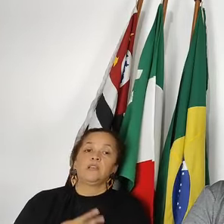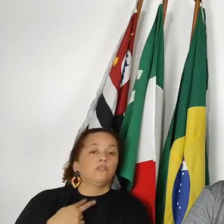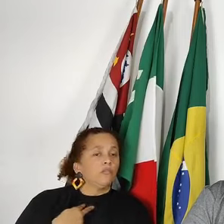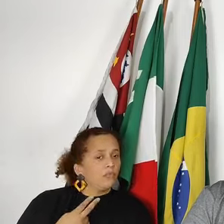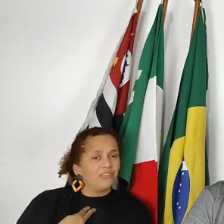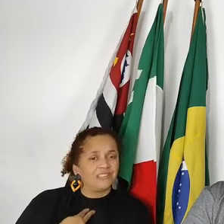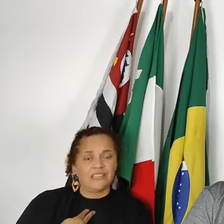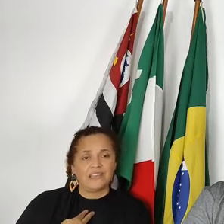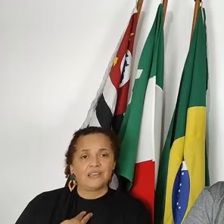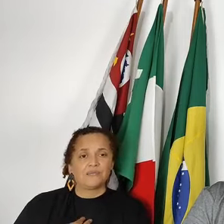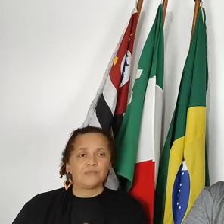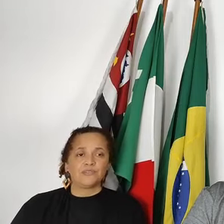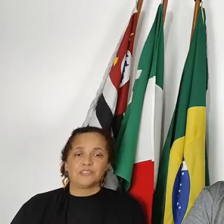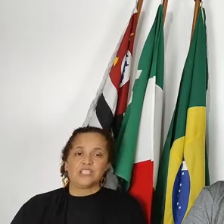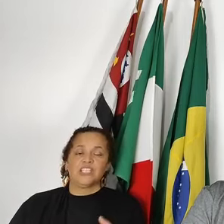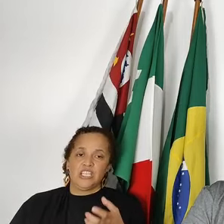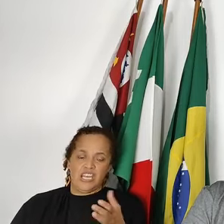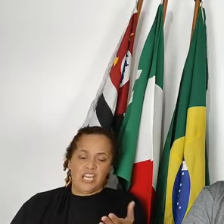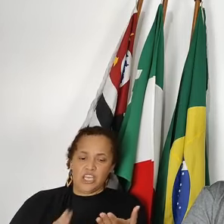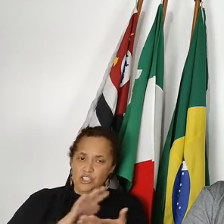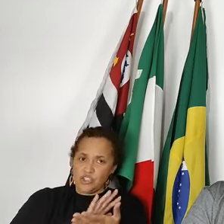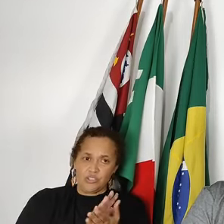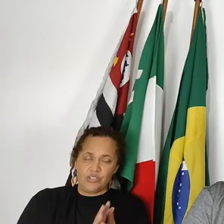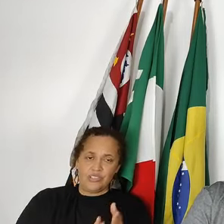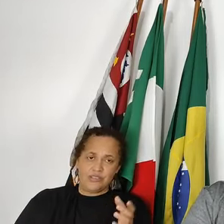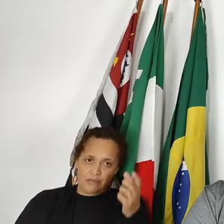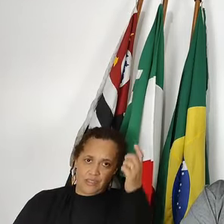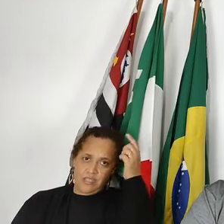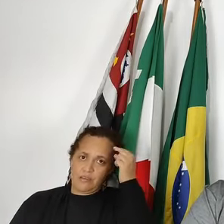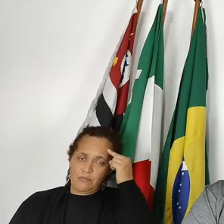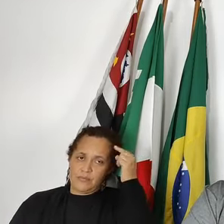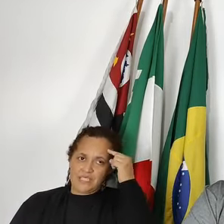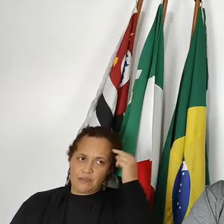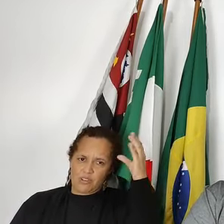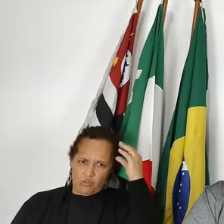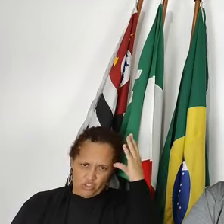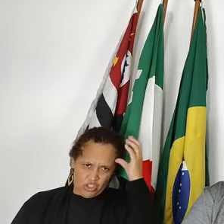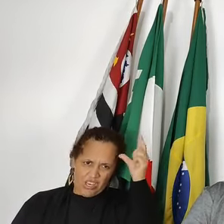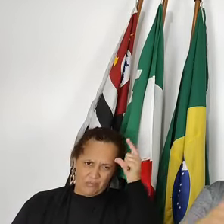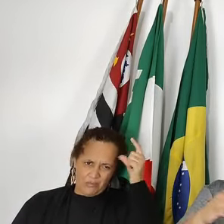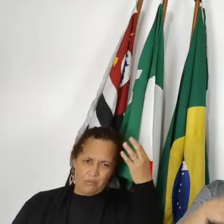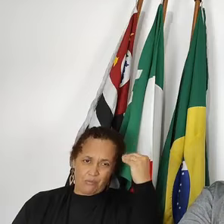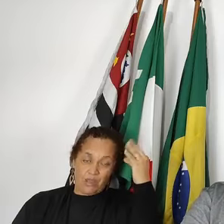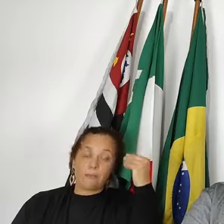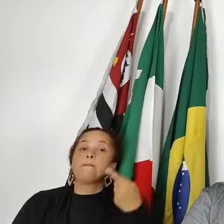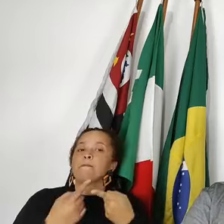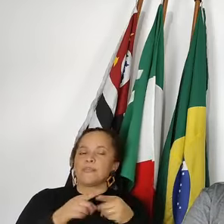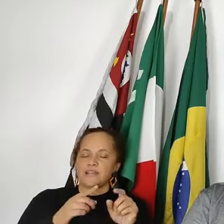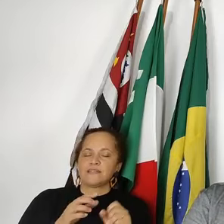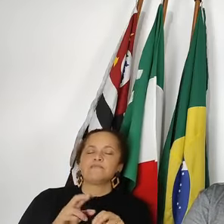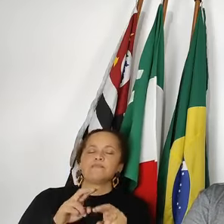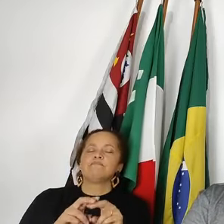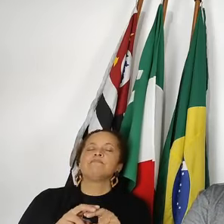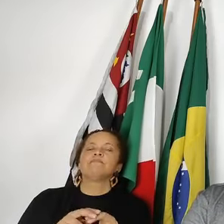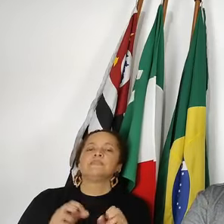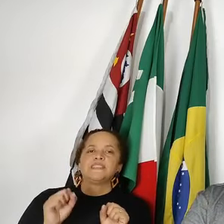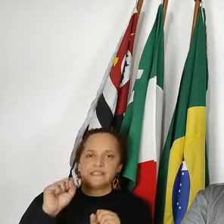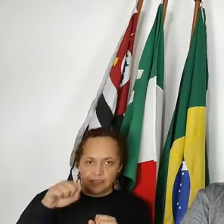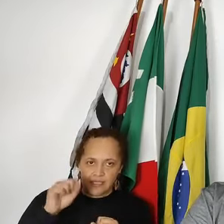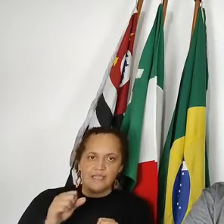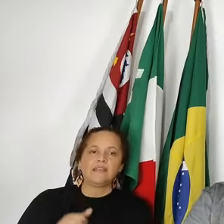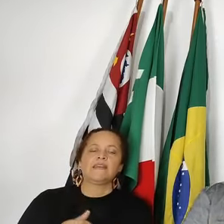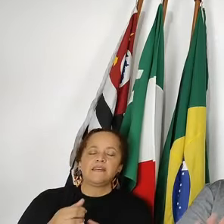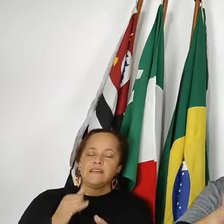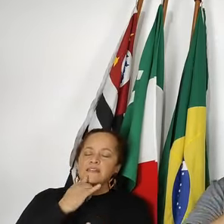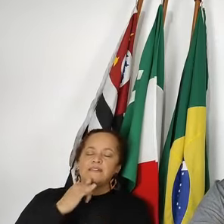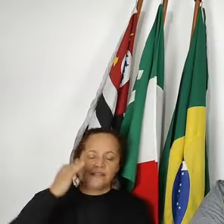os ataques no nosso pensamento, mas nós podemos impedi-lo de entrar no nosso coração através do combate da palavra,